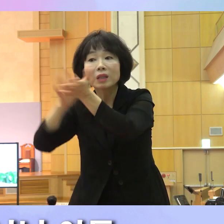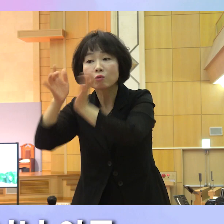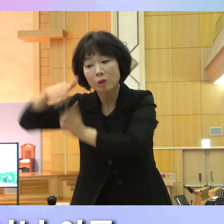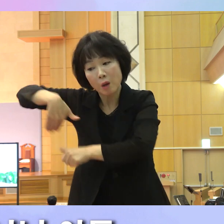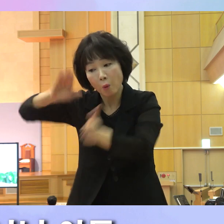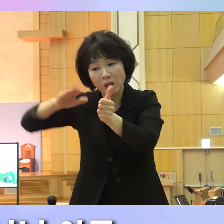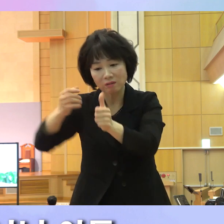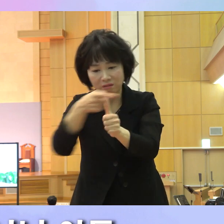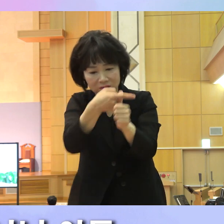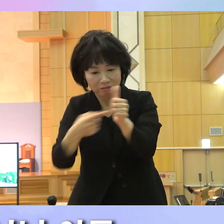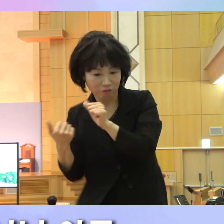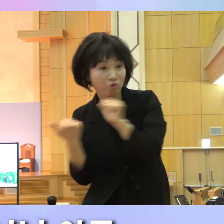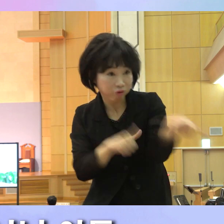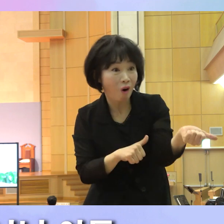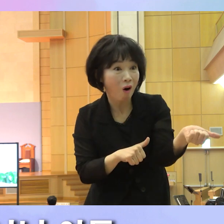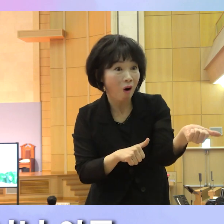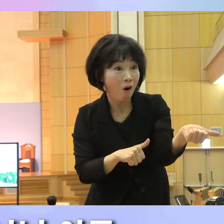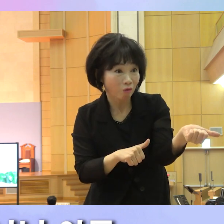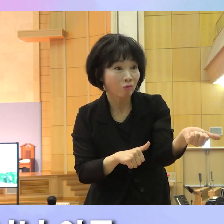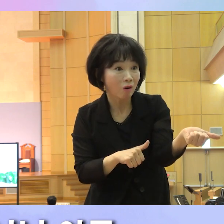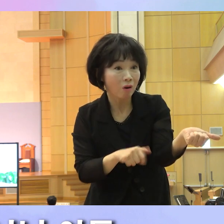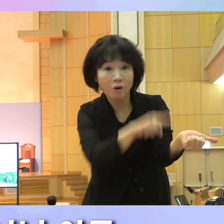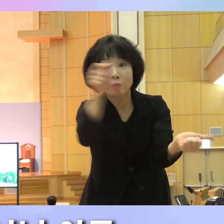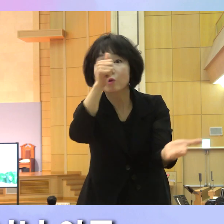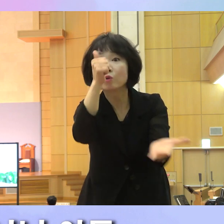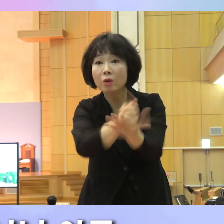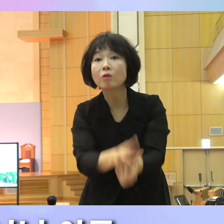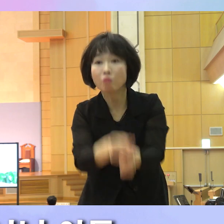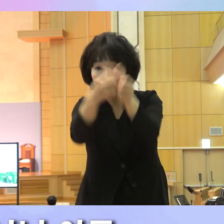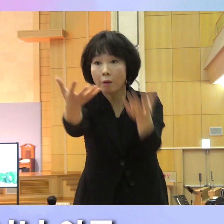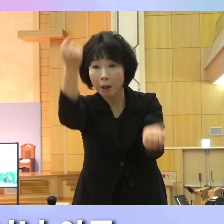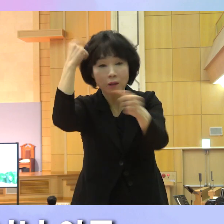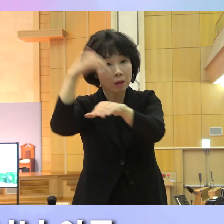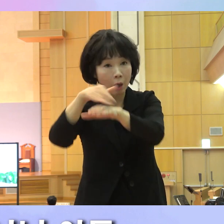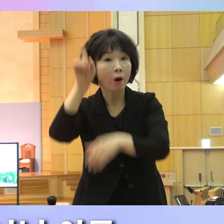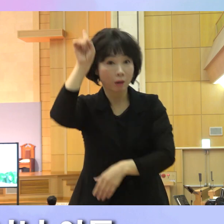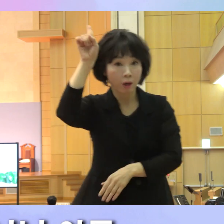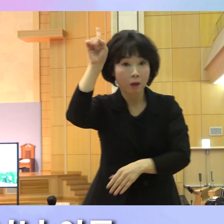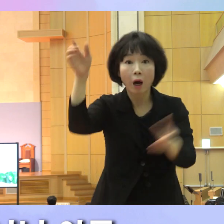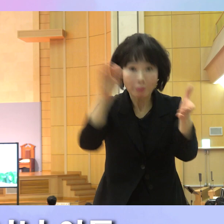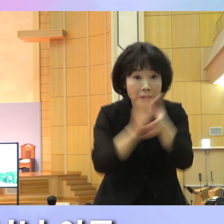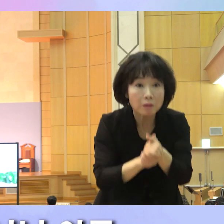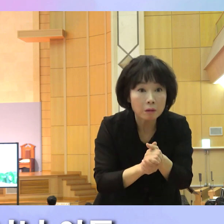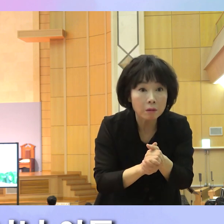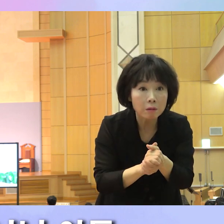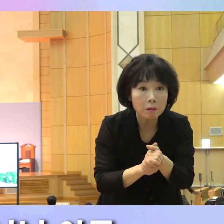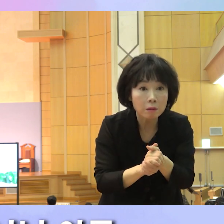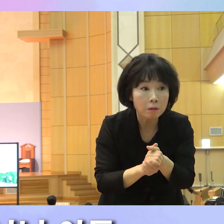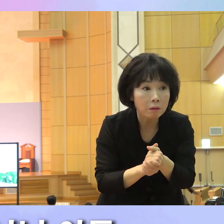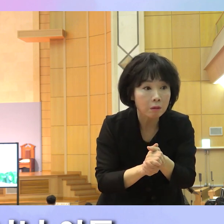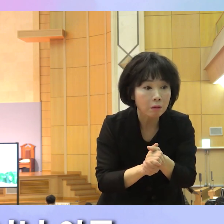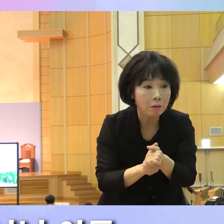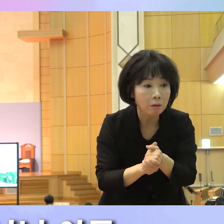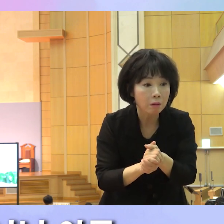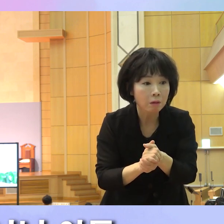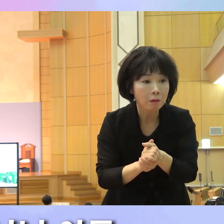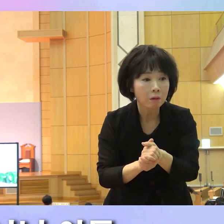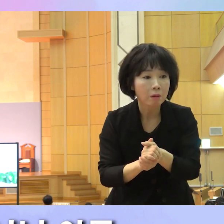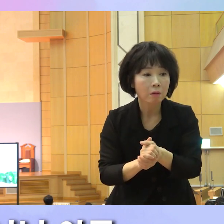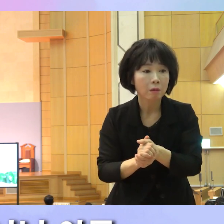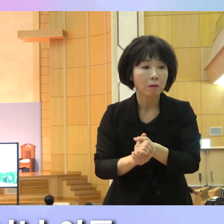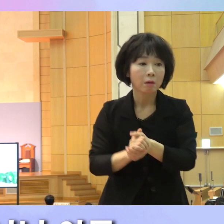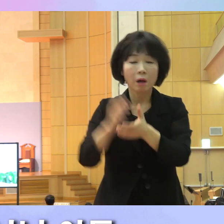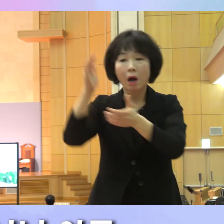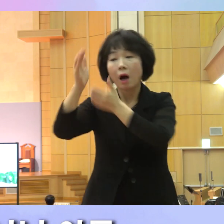하시고, 그래서 예수 믿음으로 말미암아 예수 죽음, 내 죽음, 예수 부활, 내 부활이 되게 하셔서 하나님은 죽은 자의 하나님이라 산 자의